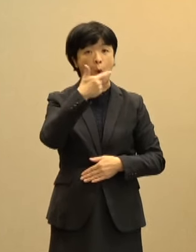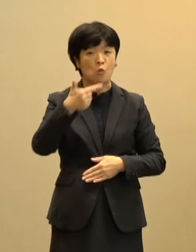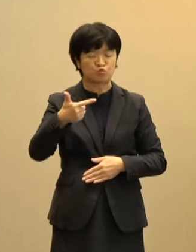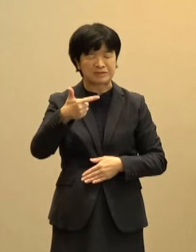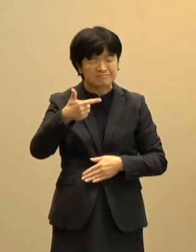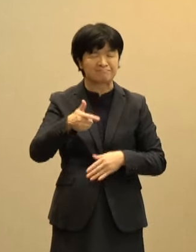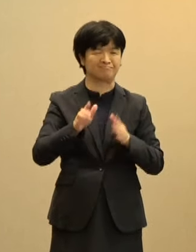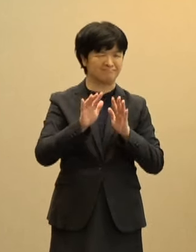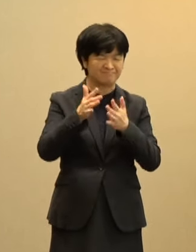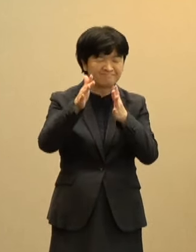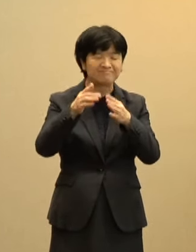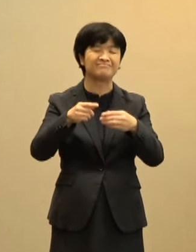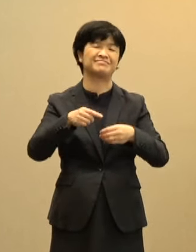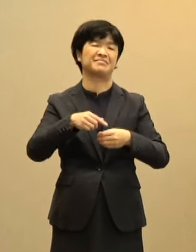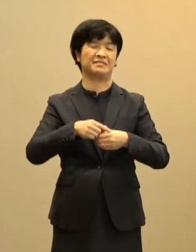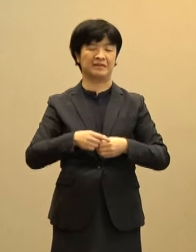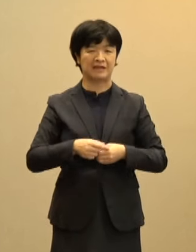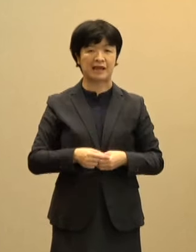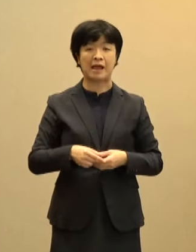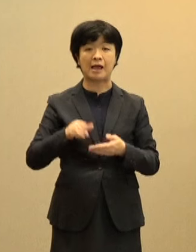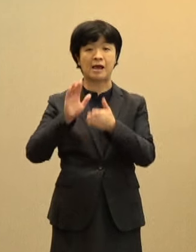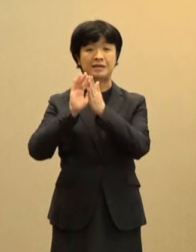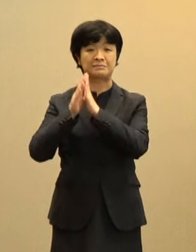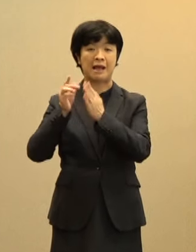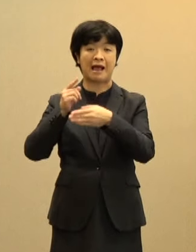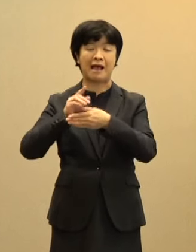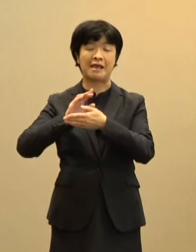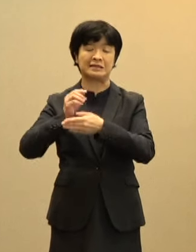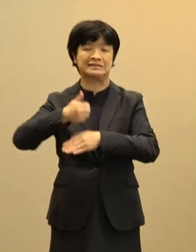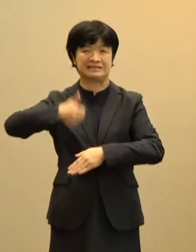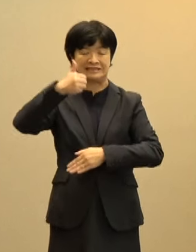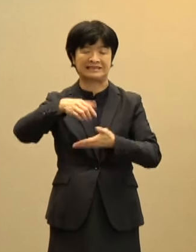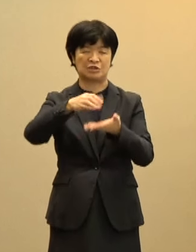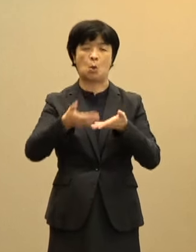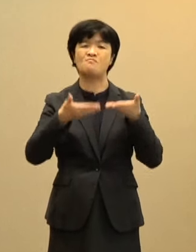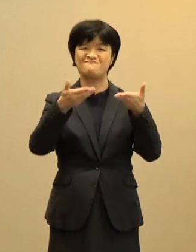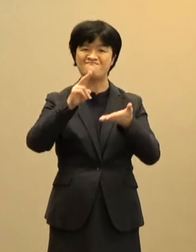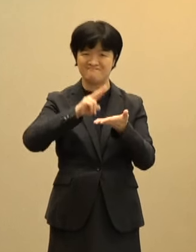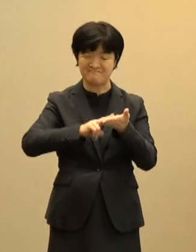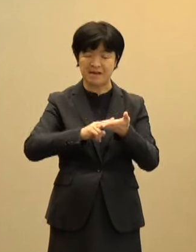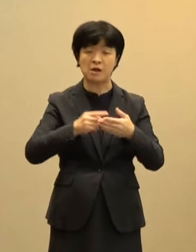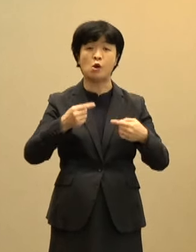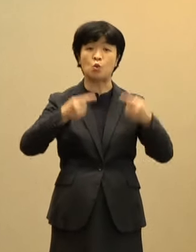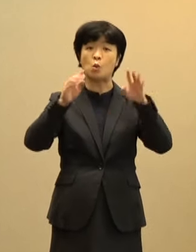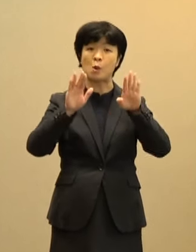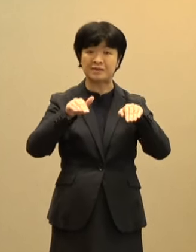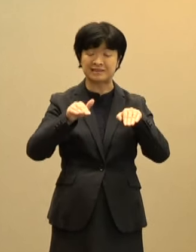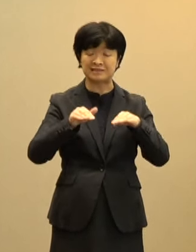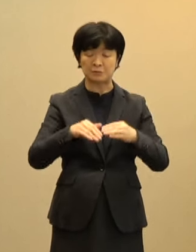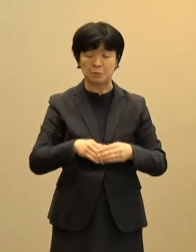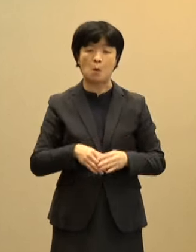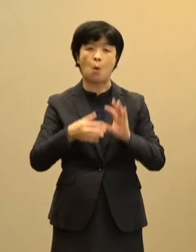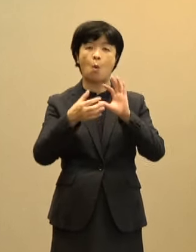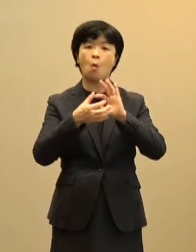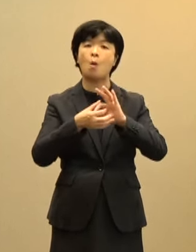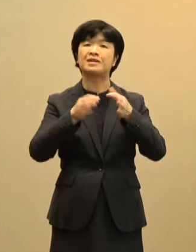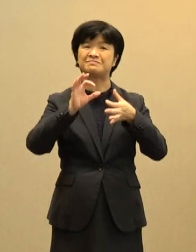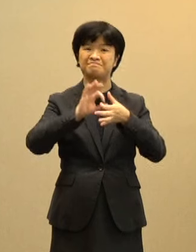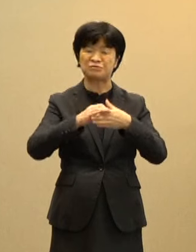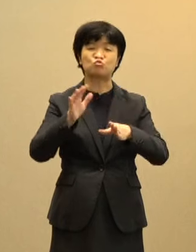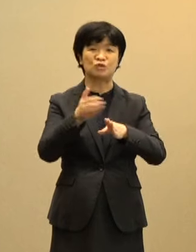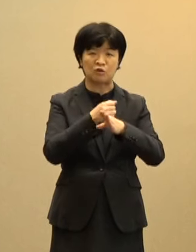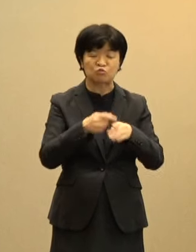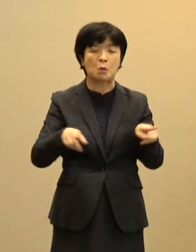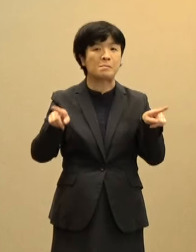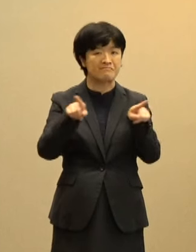をたたえ知事賞をお送りすることといたしました。表彰式はオリンピックの選手の皆様への表彰と合わ